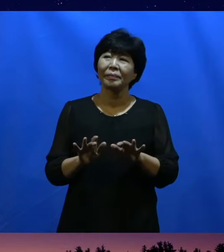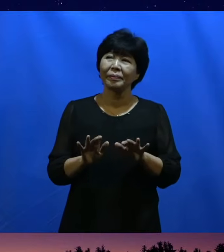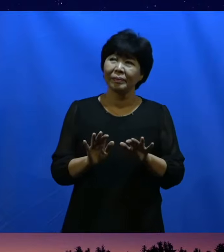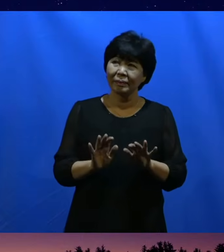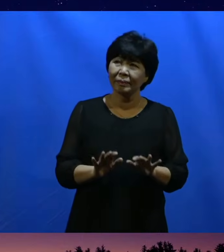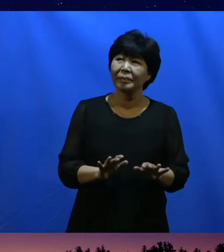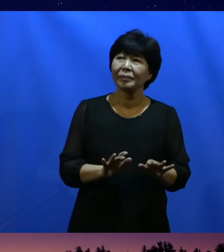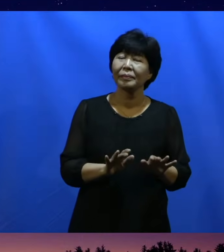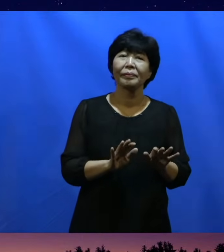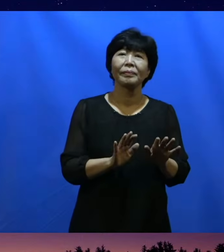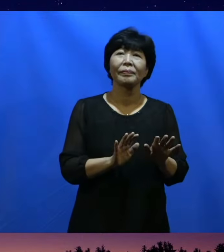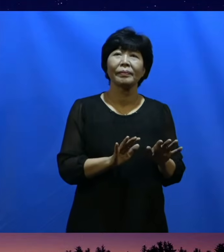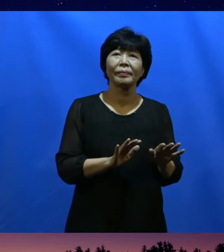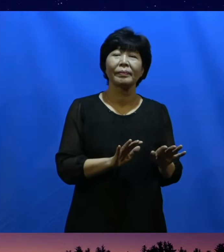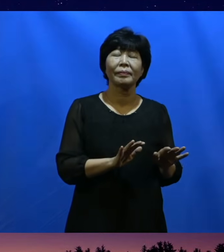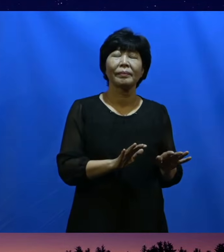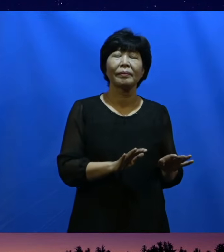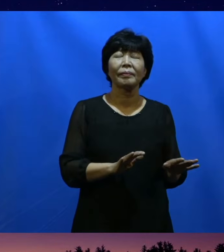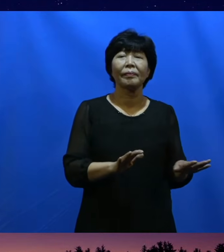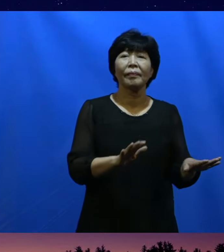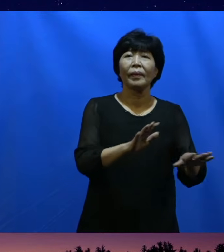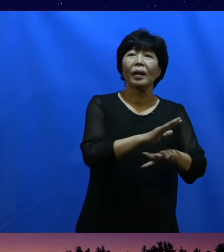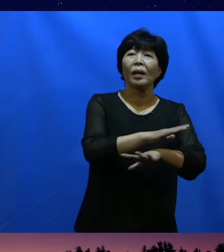허무한 시절 지날 때,